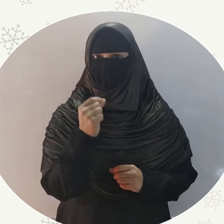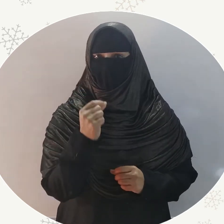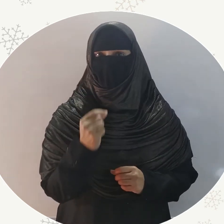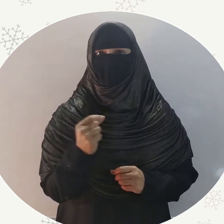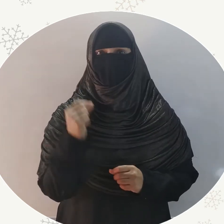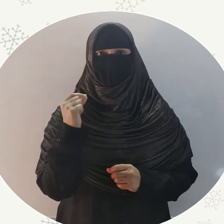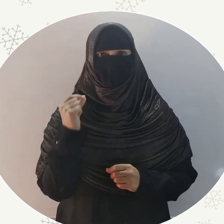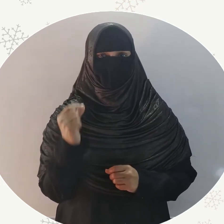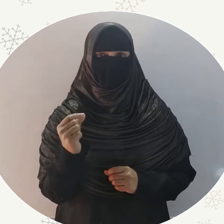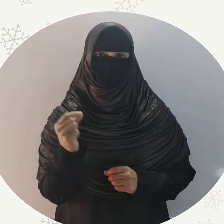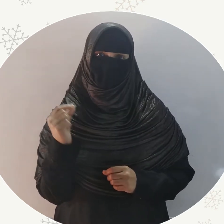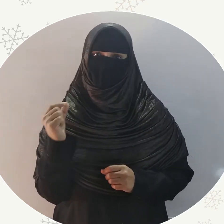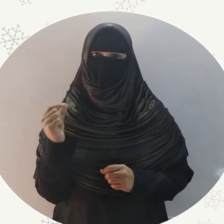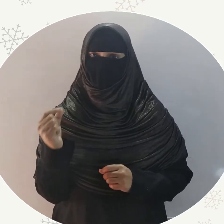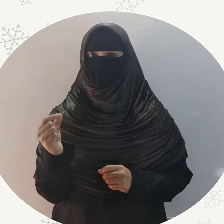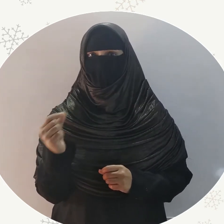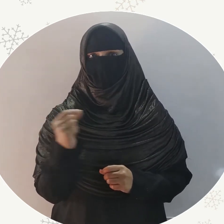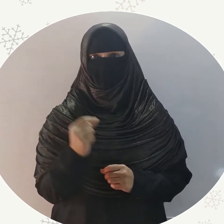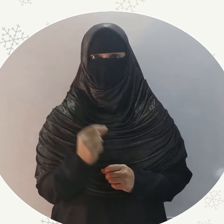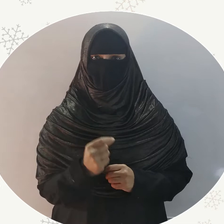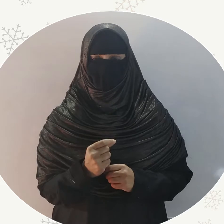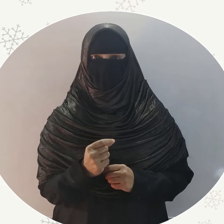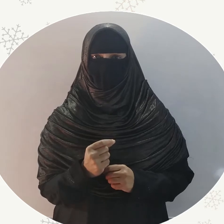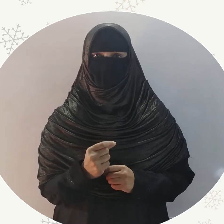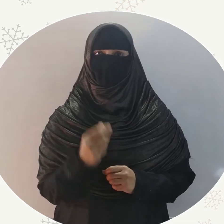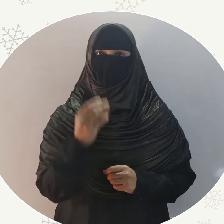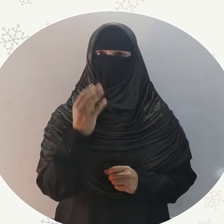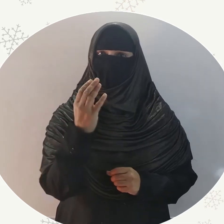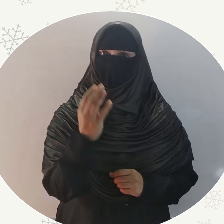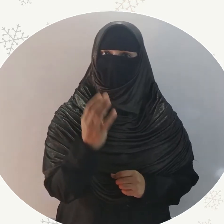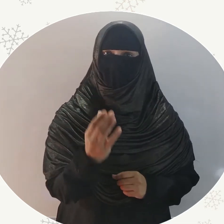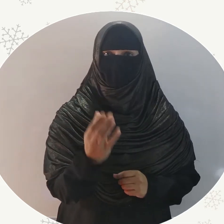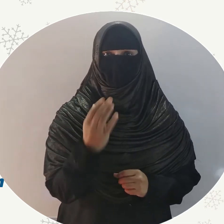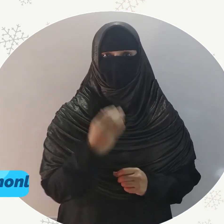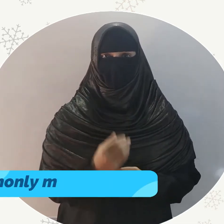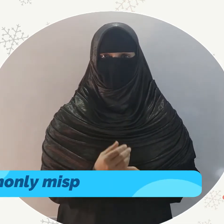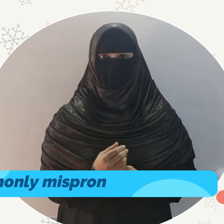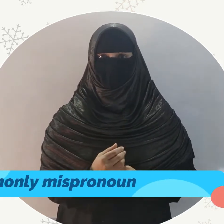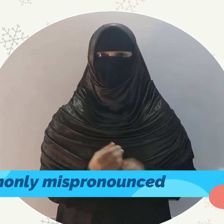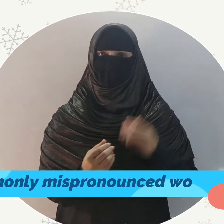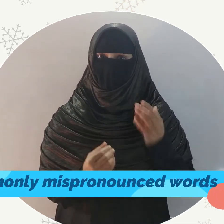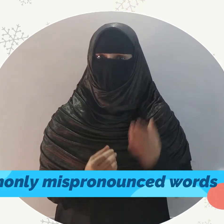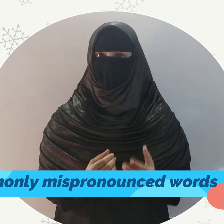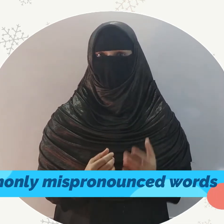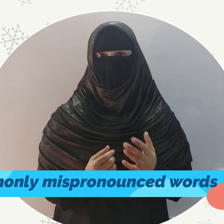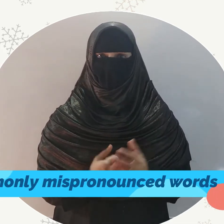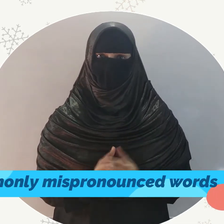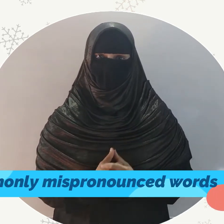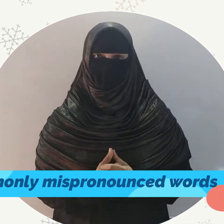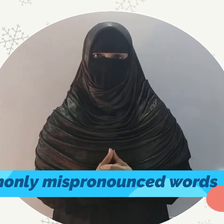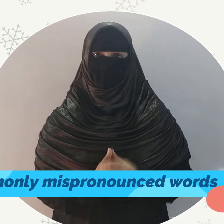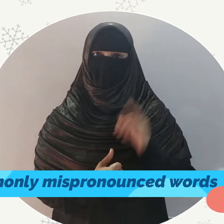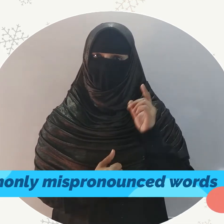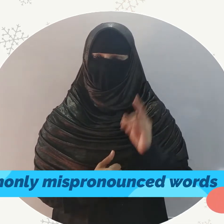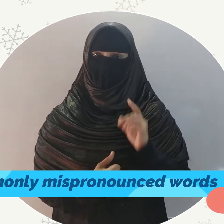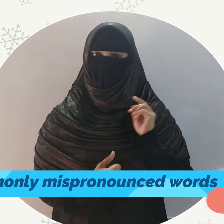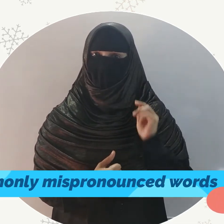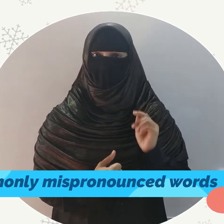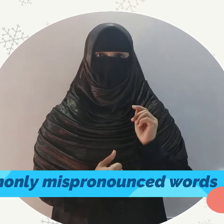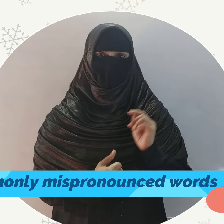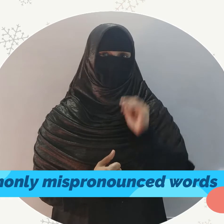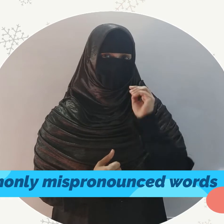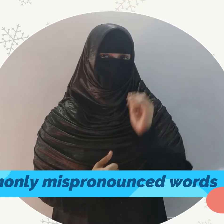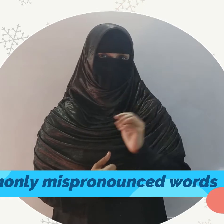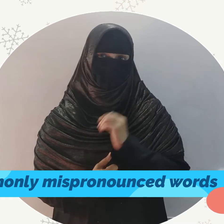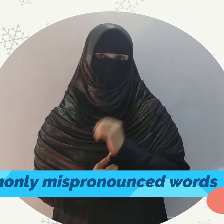ഇന്ന് നമ്മൾ ഇംഗ്ലീഷിലെ ഏറ്റവും അധികം മിസ് പ്രൊനൗൺസ്ഡ് ആയിട്ടുള്ള വേർഡ്സിനെ കുറിച്ചാണ് മനസ്സിലാക്കാൻ പോകുന്നത്. ഇതൊരു വളരെ ഇമ്പോർട്ടന്റ് വീഡിയോ ആണ്, കാരണം നമ്മളിൽ